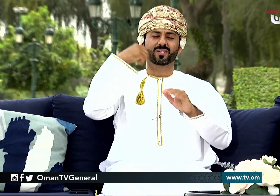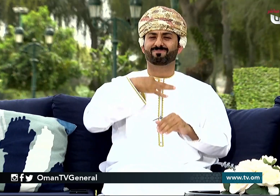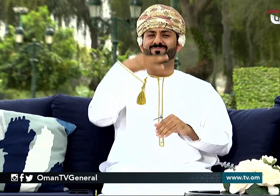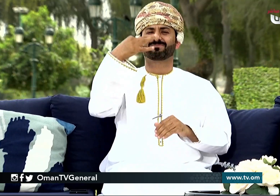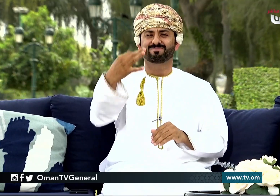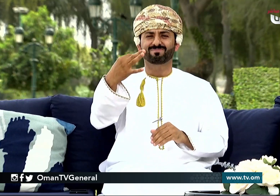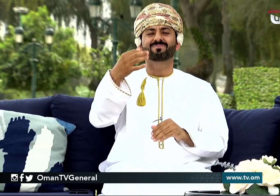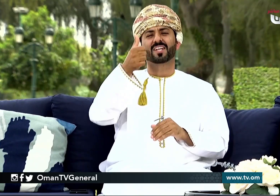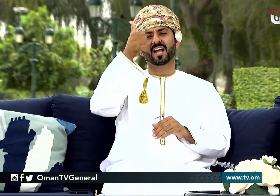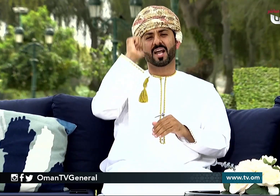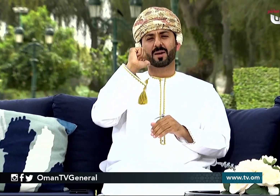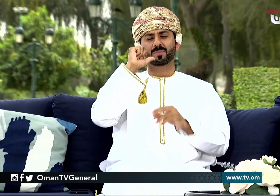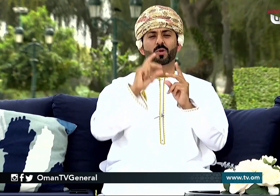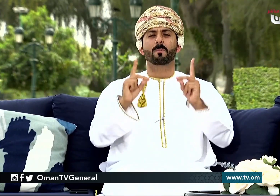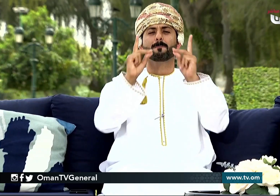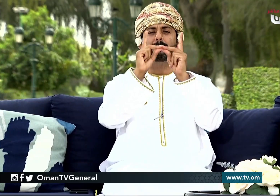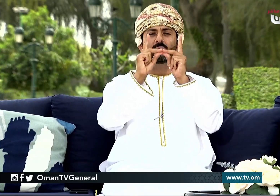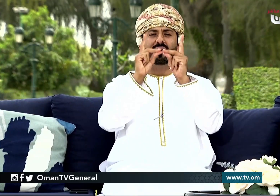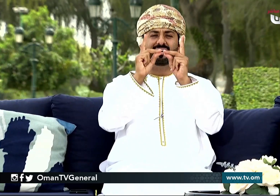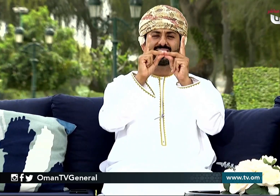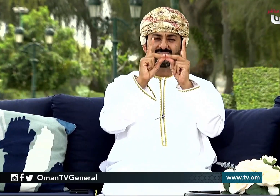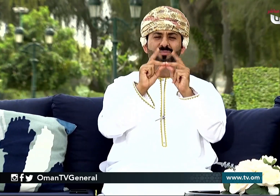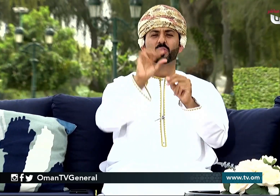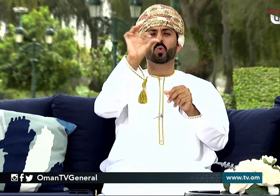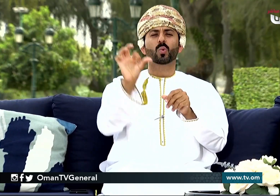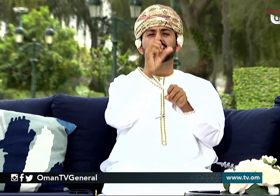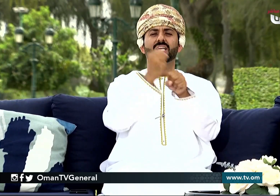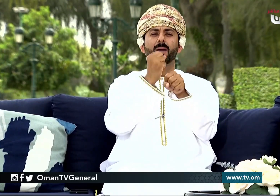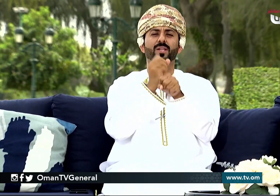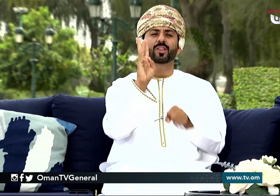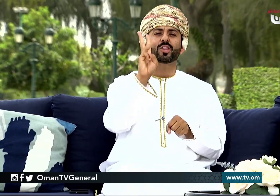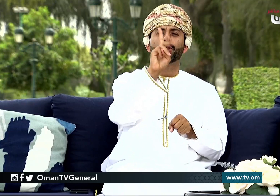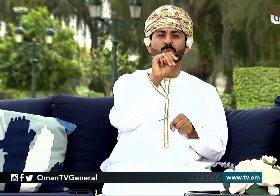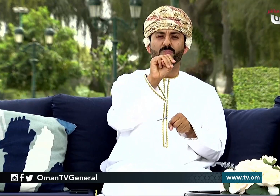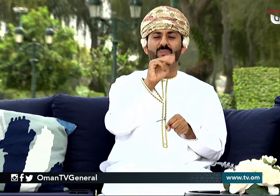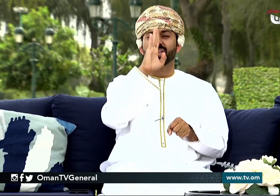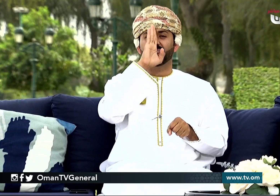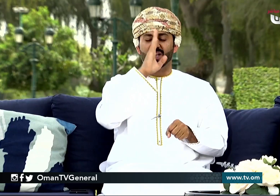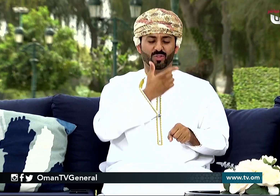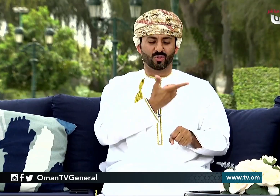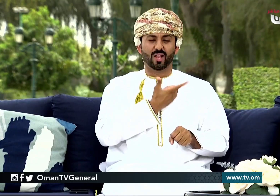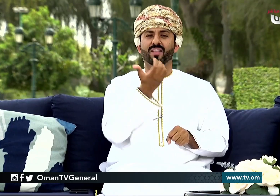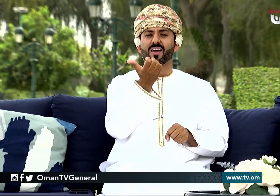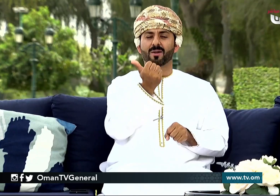لذوي الاعاقه, بحيث ان تم امس الملتقى في كان ورشه عمل لمده يومين